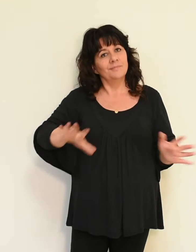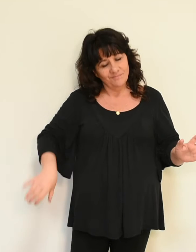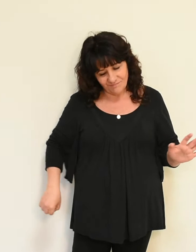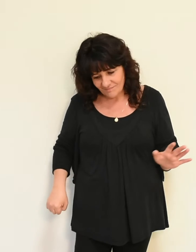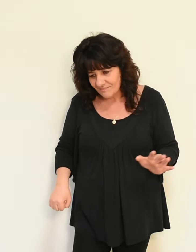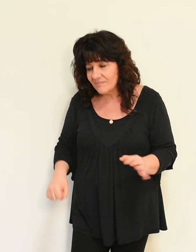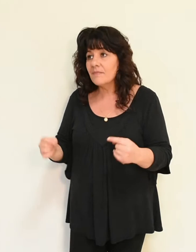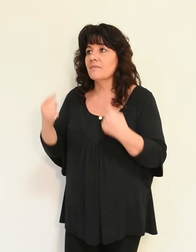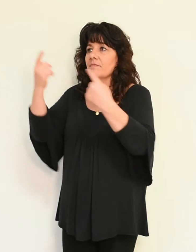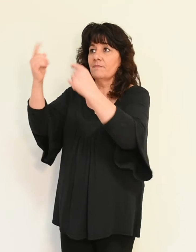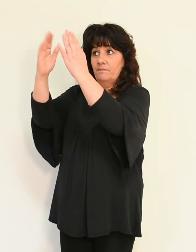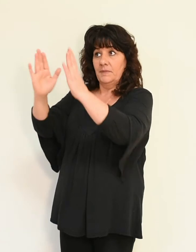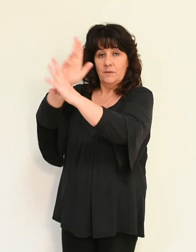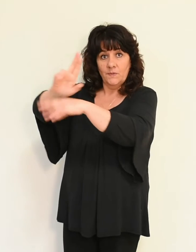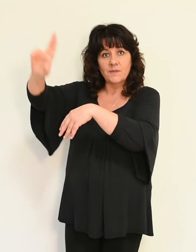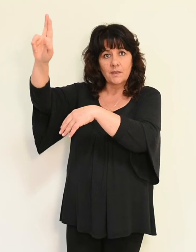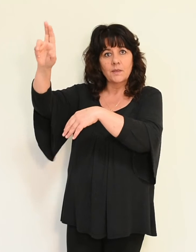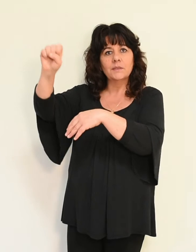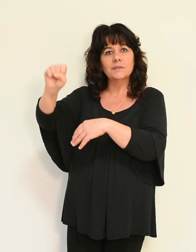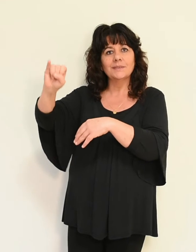Silo. L'enfant était encore tout jeune.